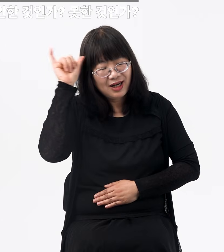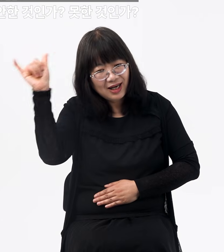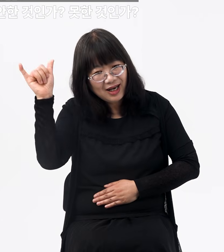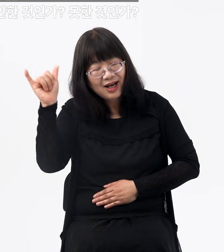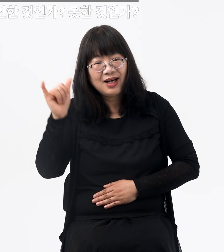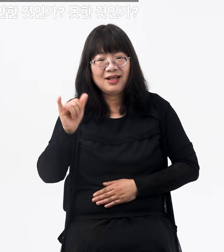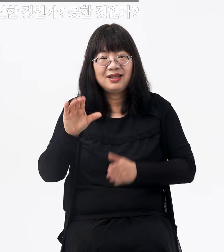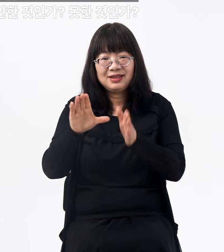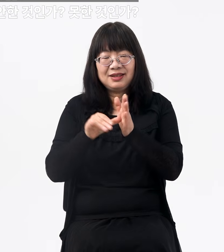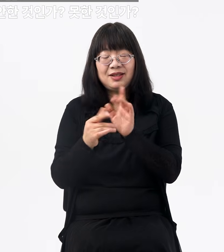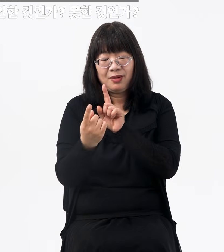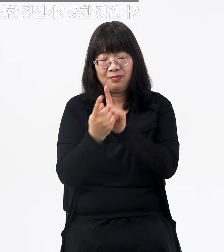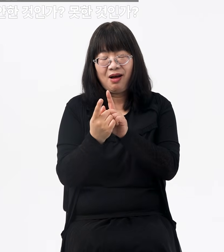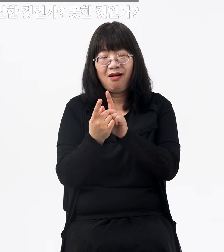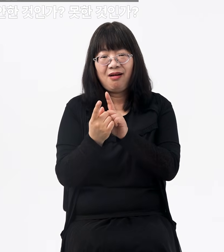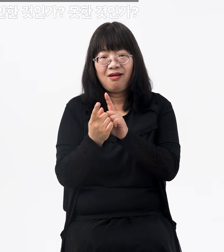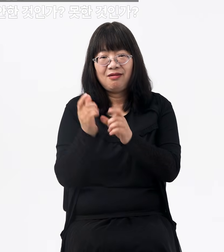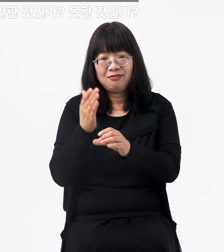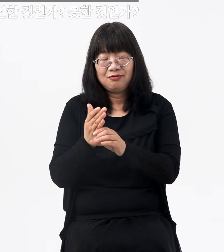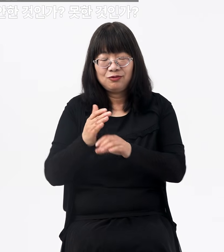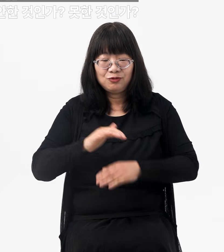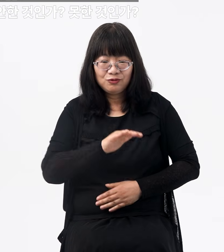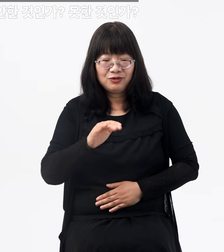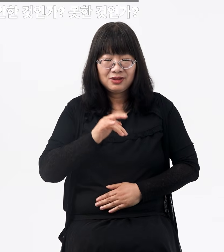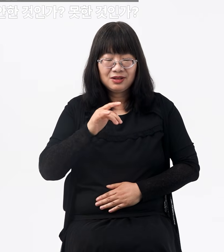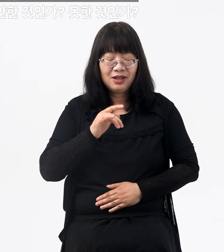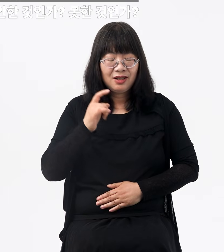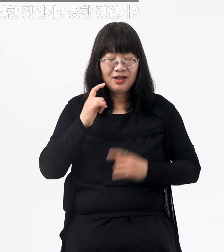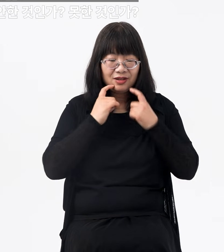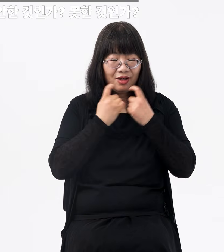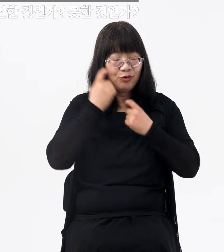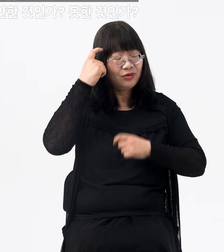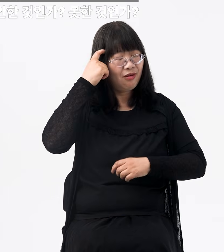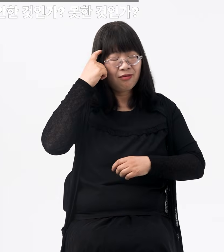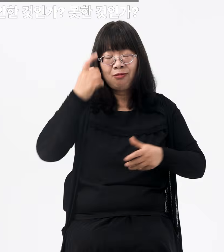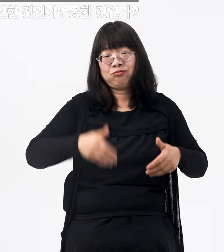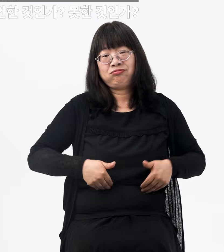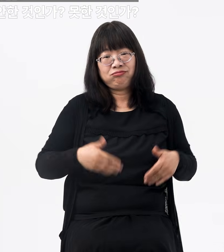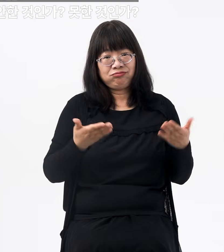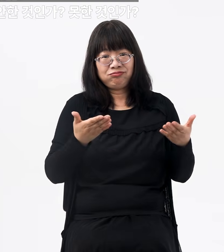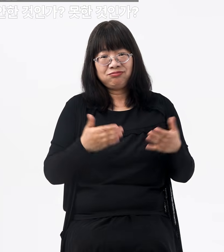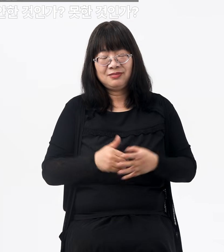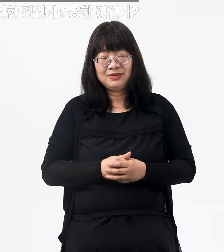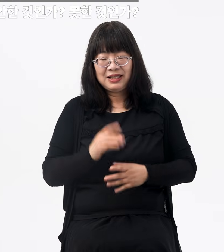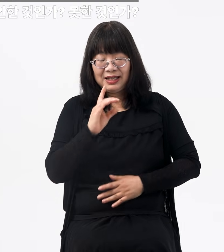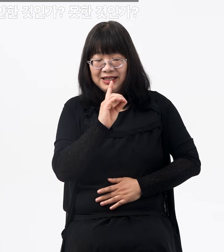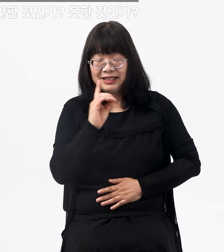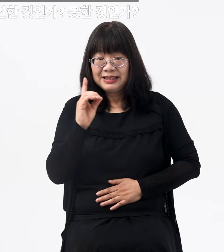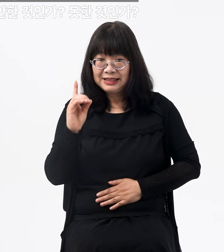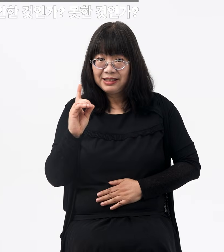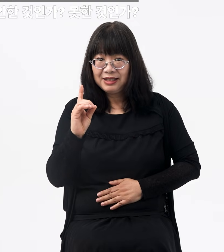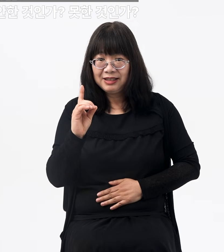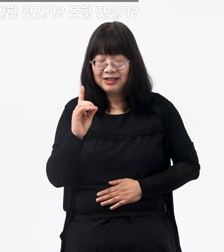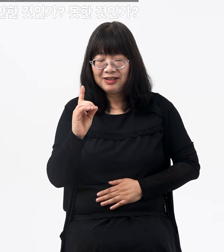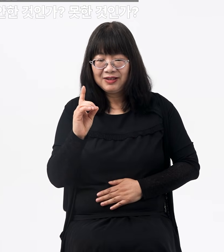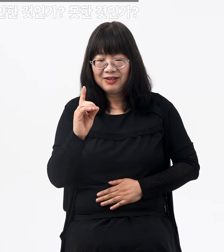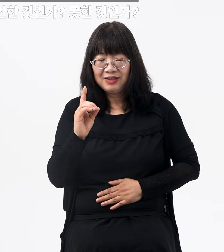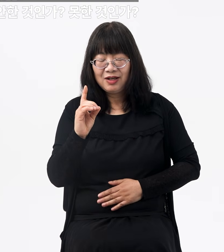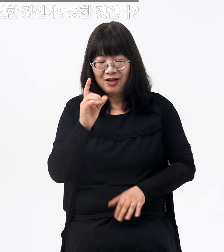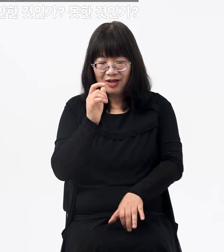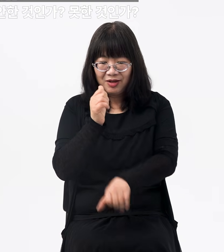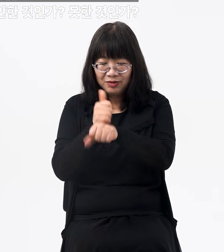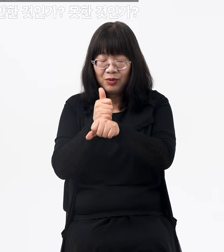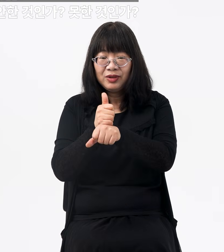있지 않습니까? 점점 우리는 생각할 필요가 없는 그런 디지털에